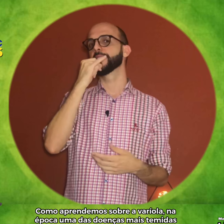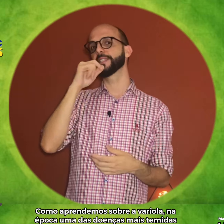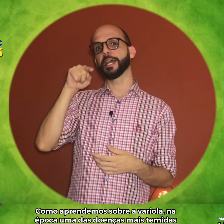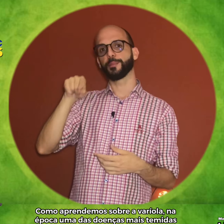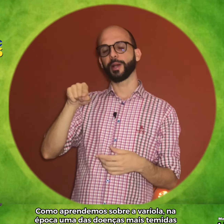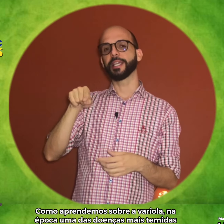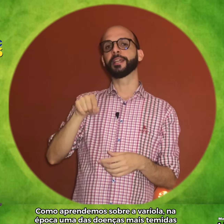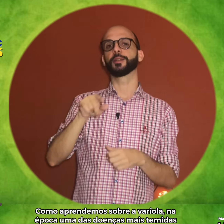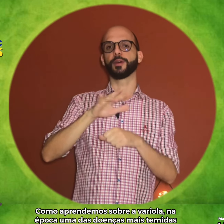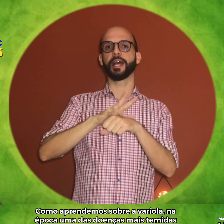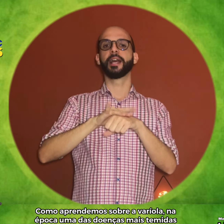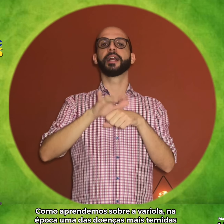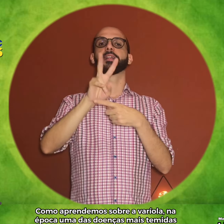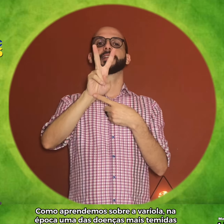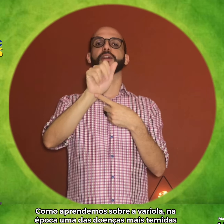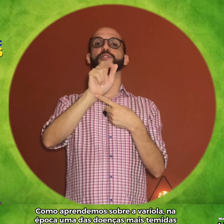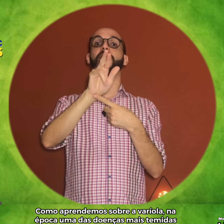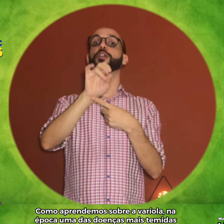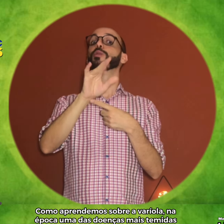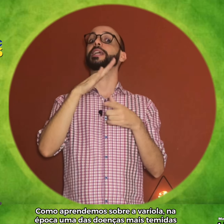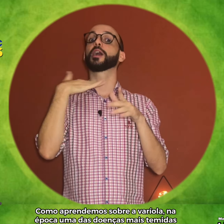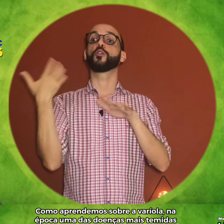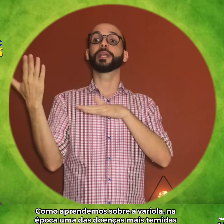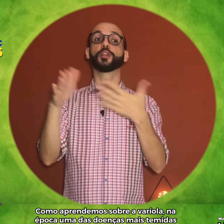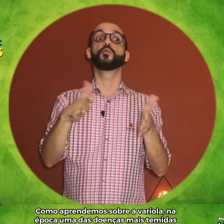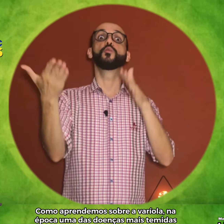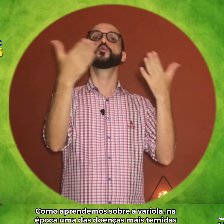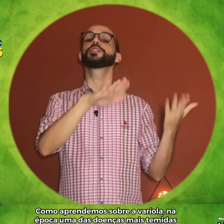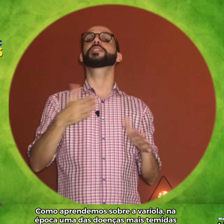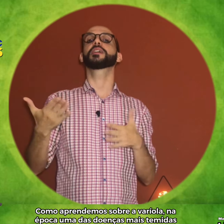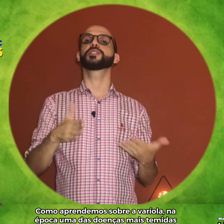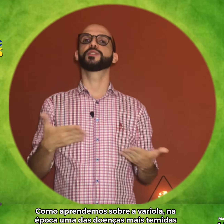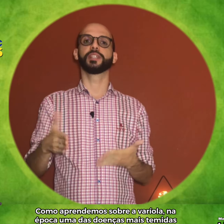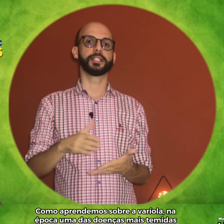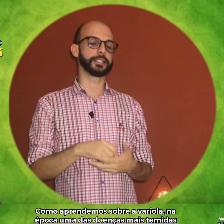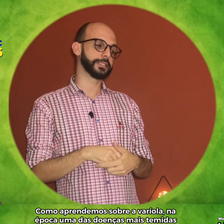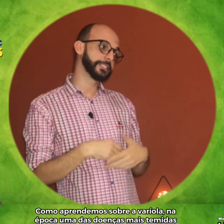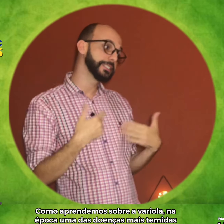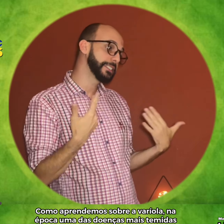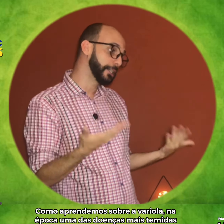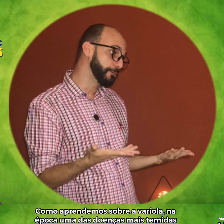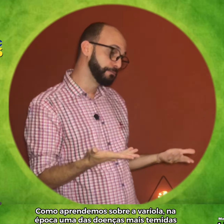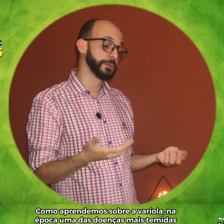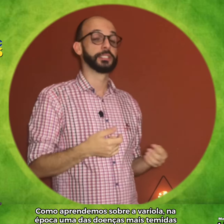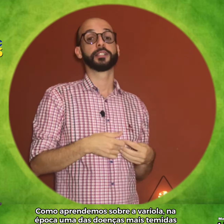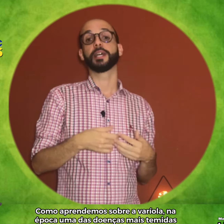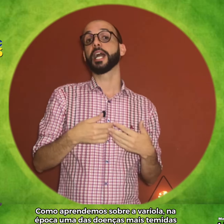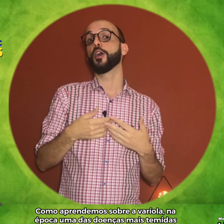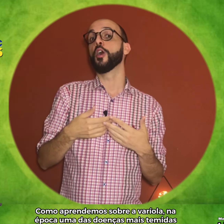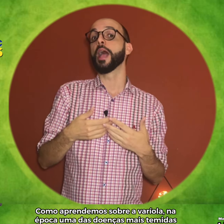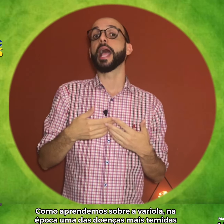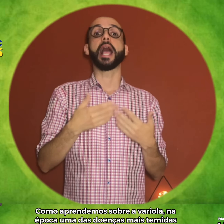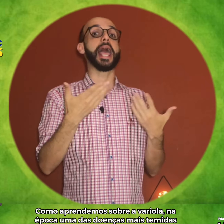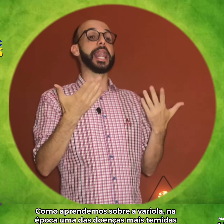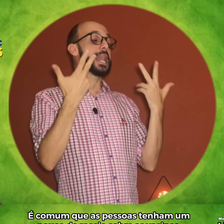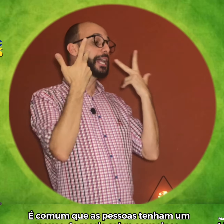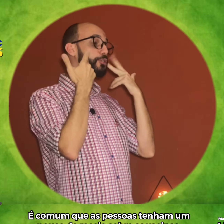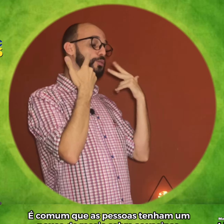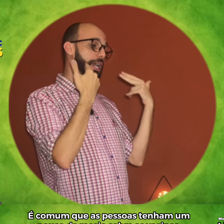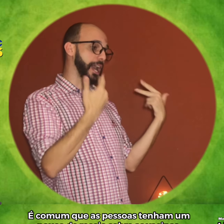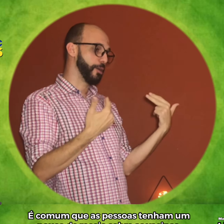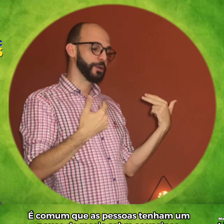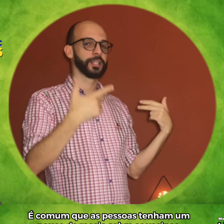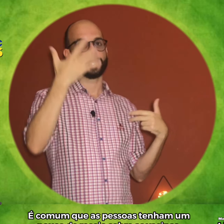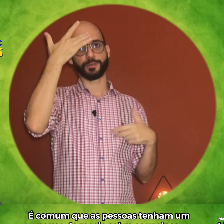foi esse exemplo aí, não é? Da varíola que acometeu muitas vidas. Então, né? É